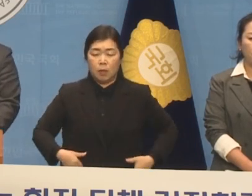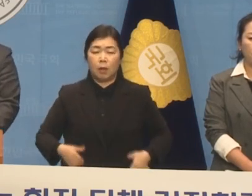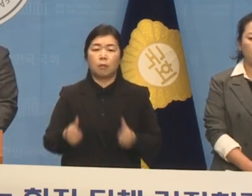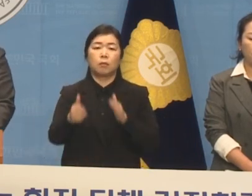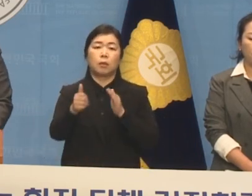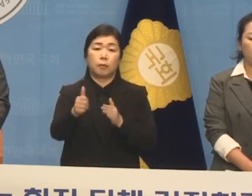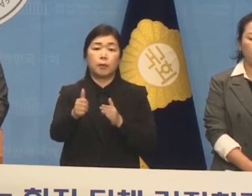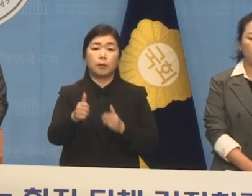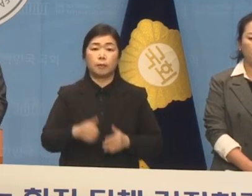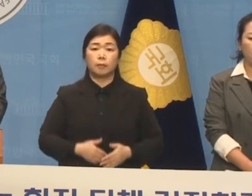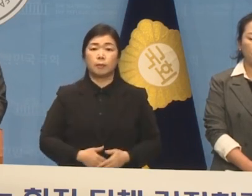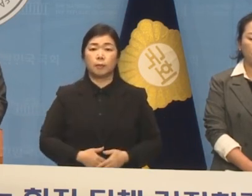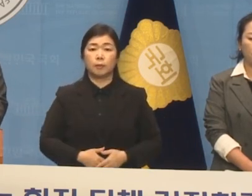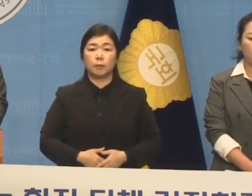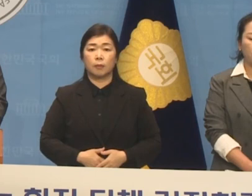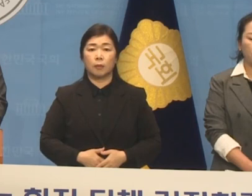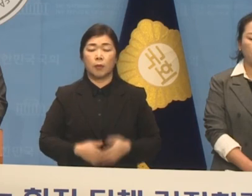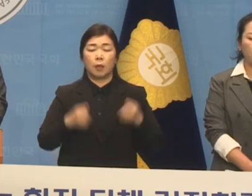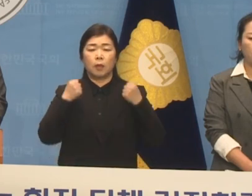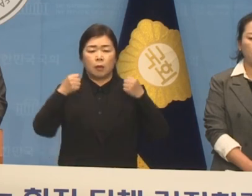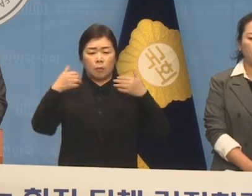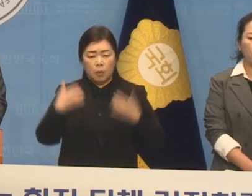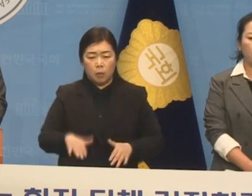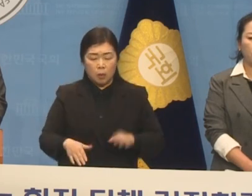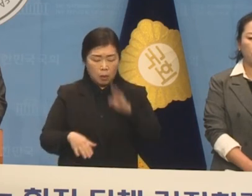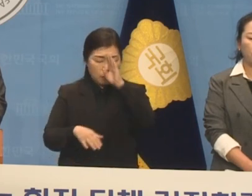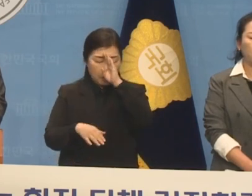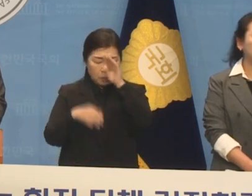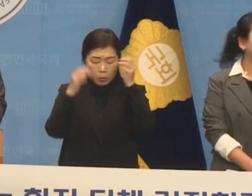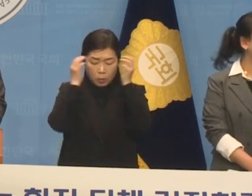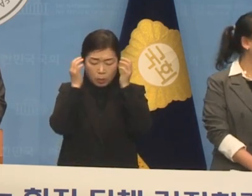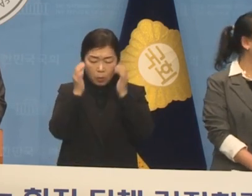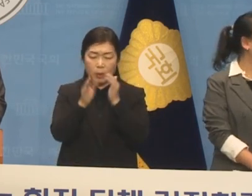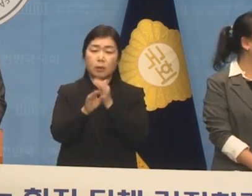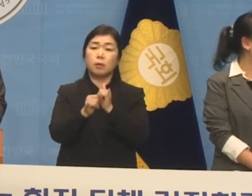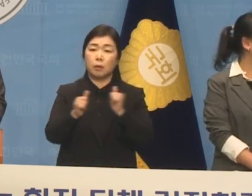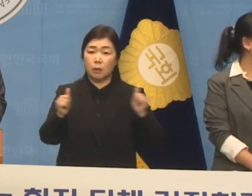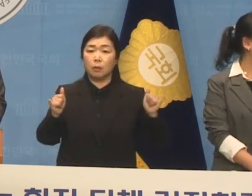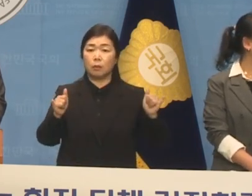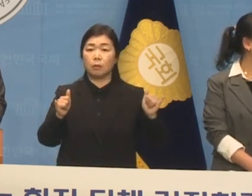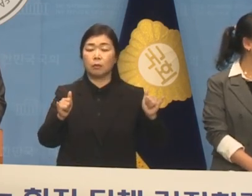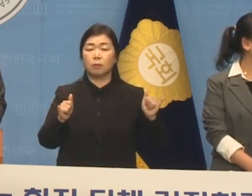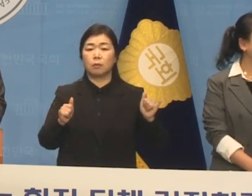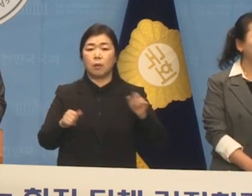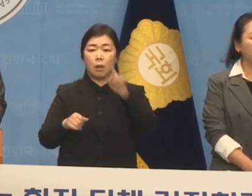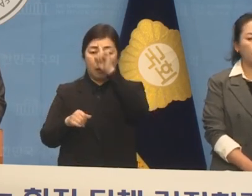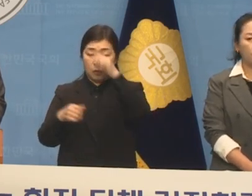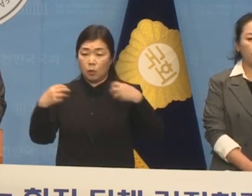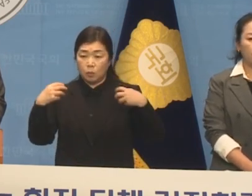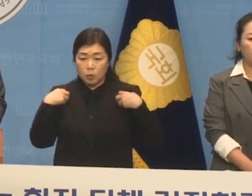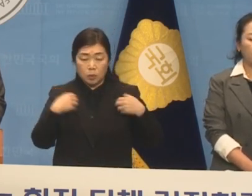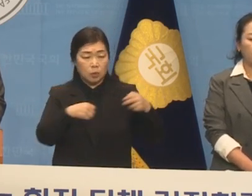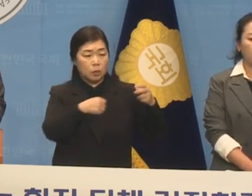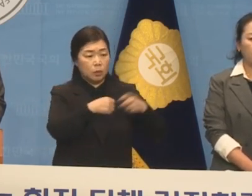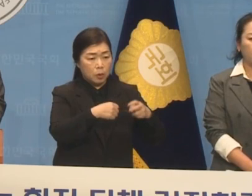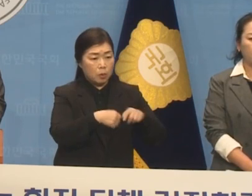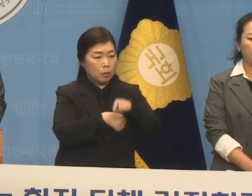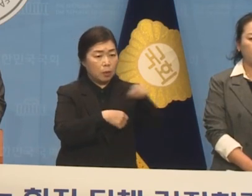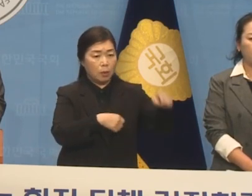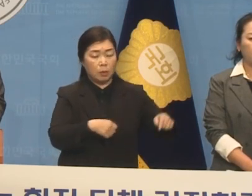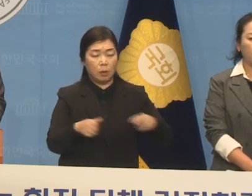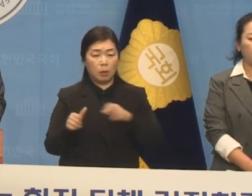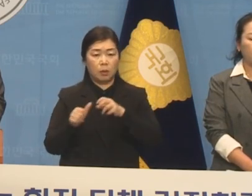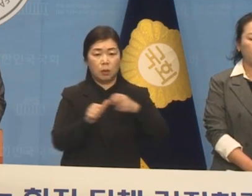힘없고 질병으로 고통받고 있는 환자들이 정부와 의료계 사이에서 볼모가